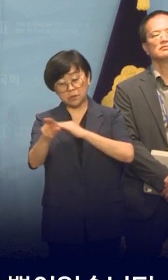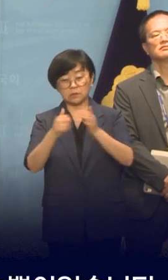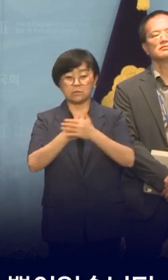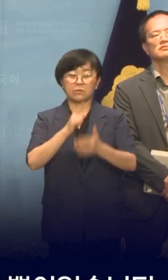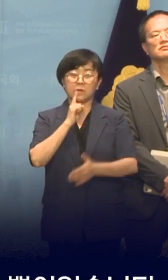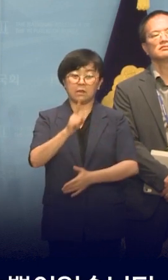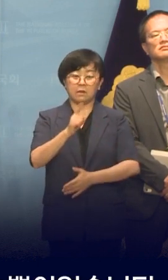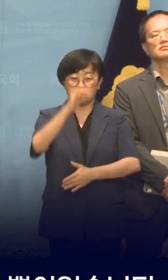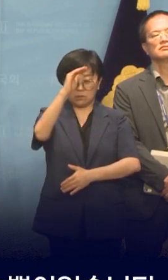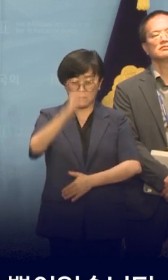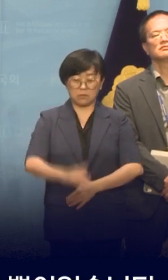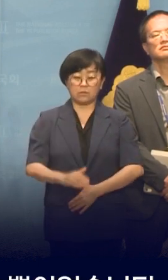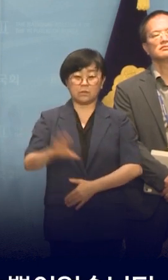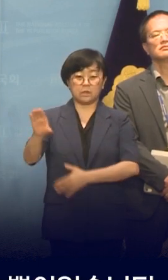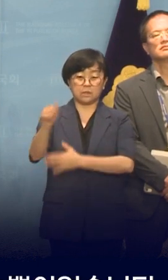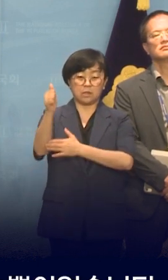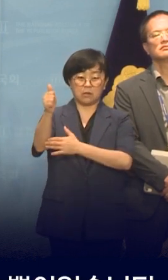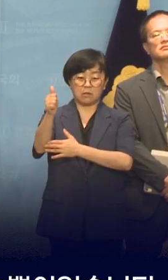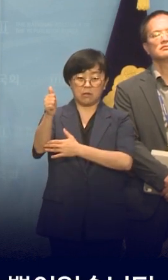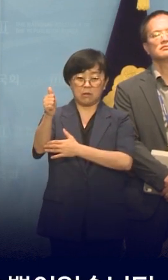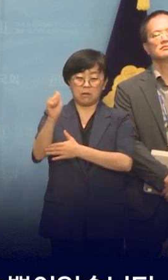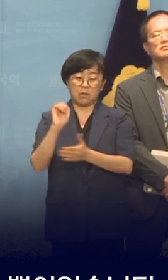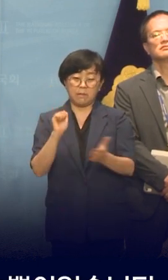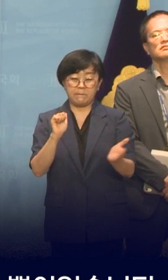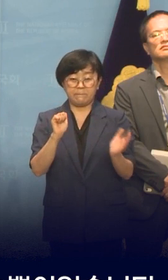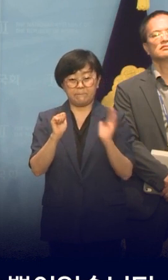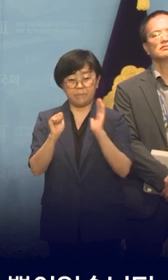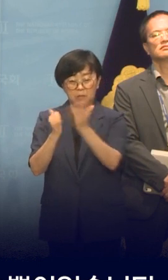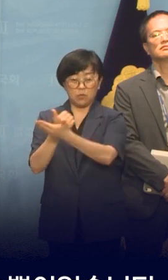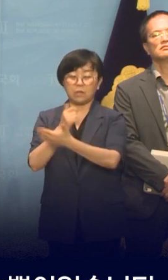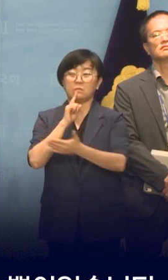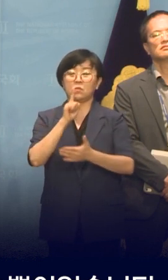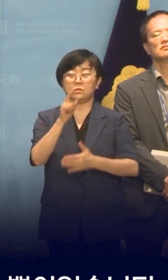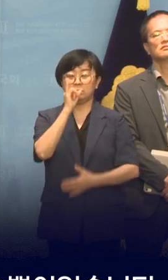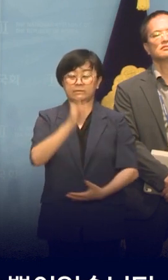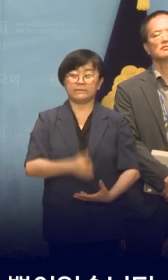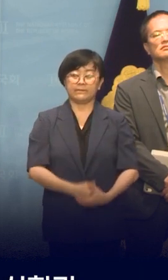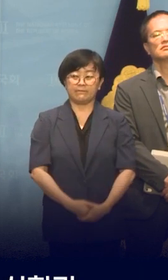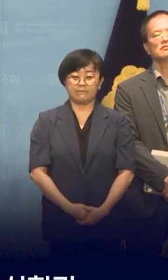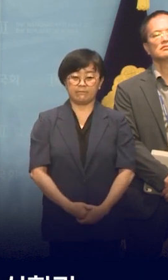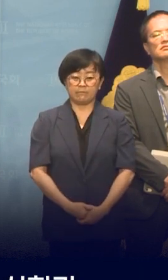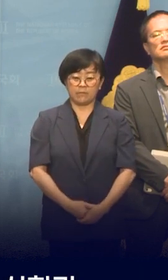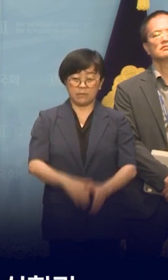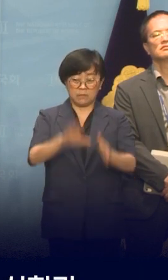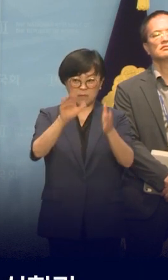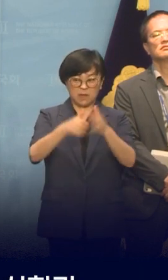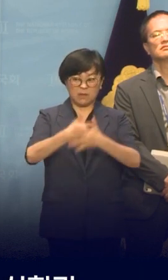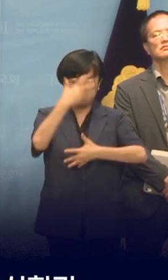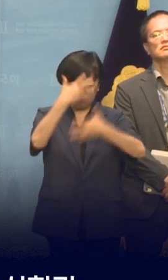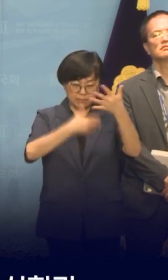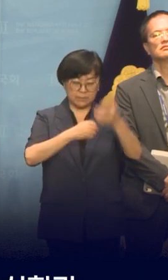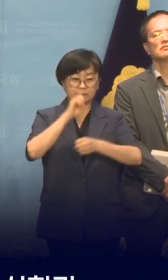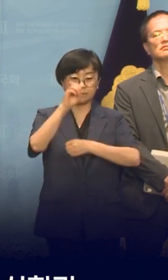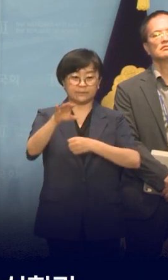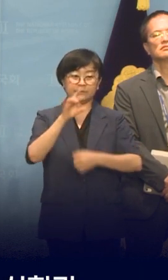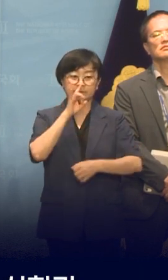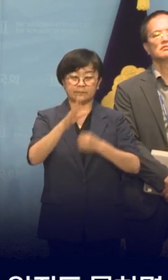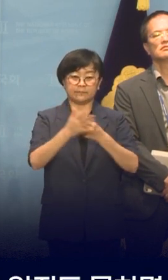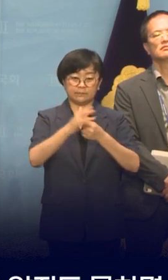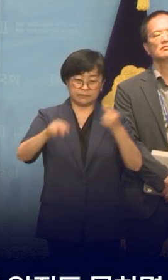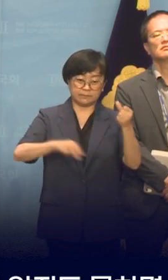진술과 이상민 장관을 적극 비호하는 모습 뿐이었습니다 당시 영상 송출이 불가했던